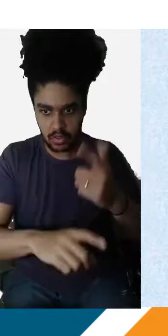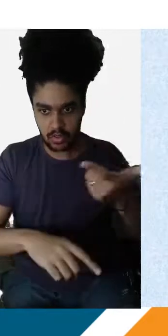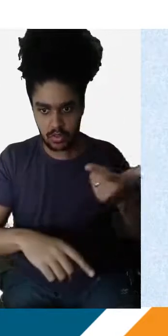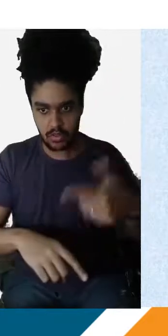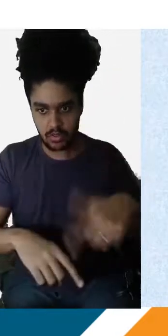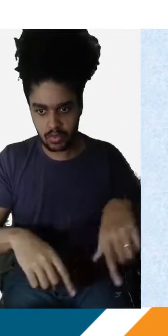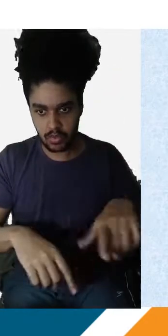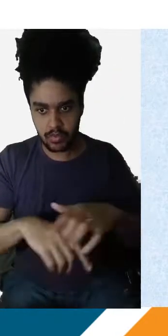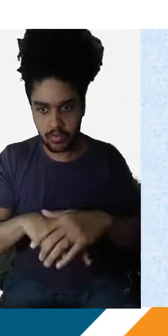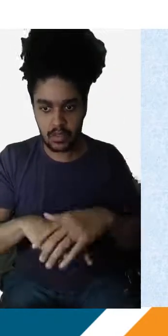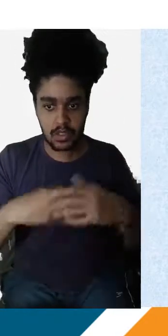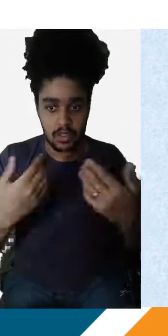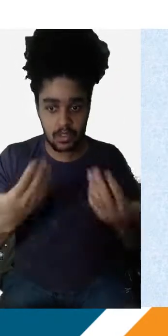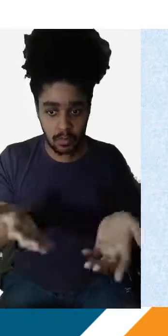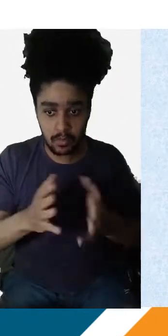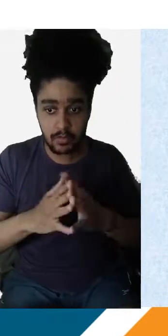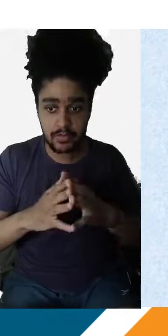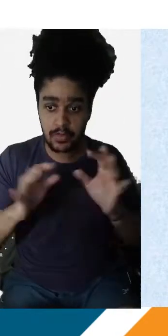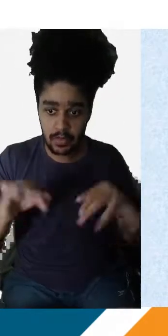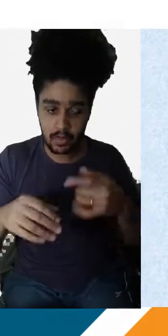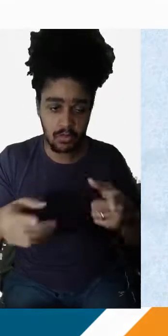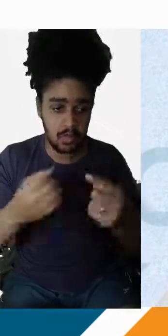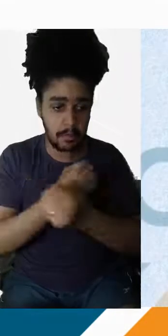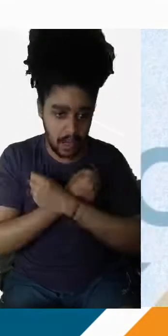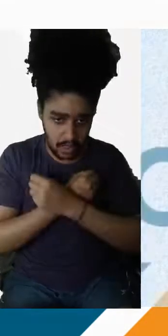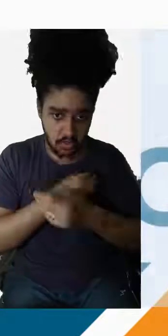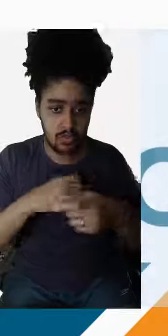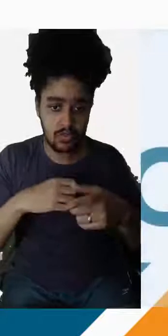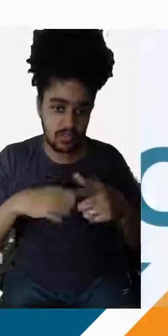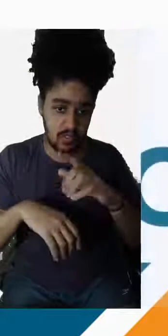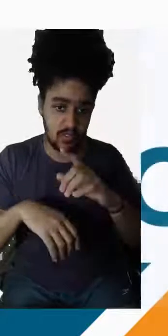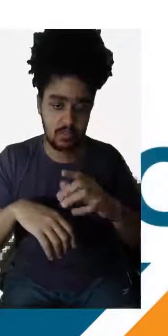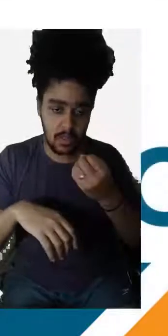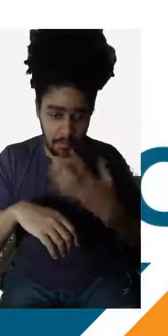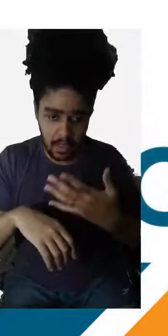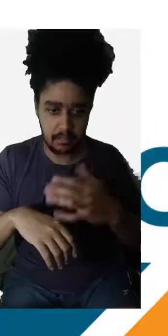tudo bem? Enfim, um grande abraço, fiquem bem.